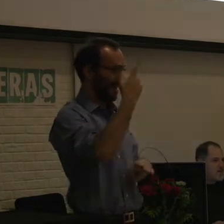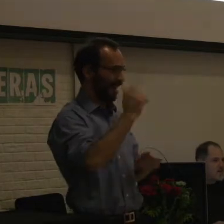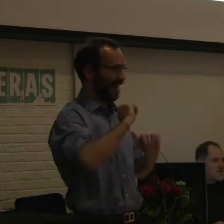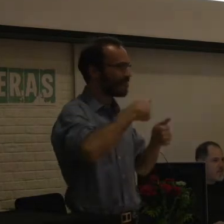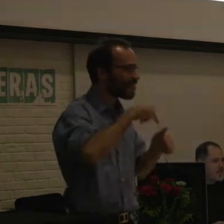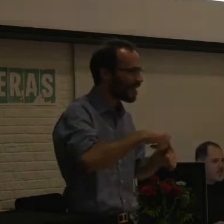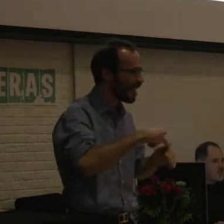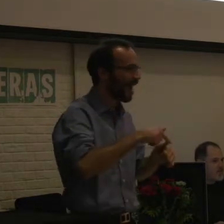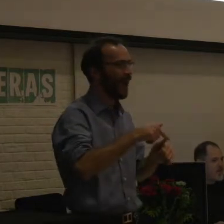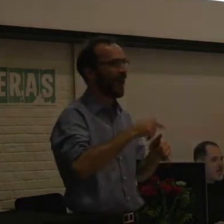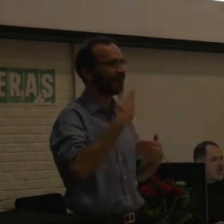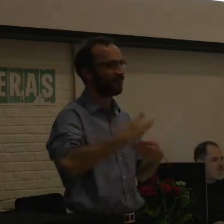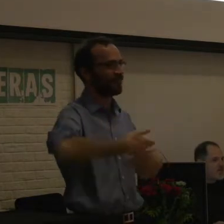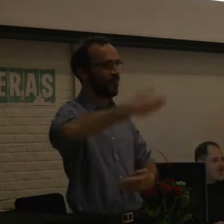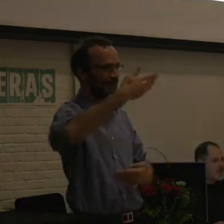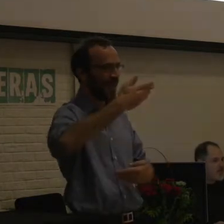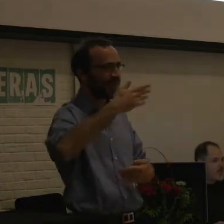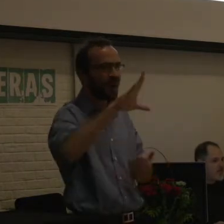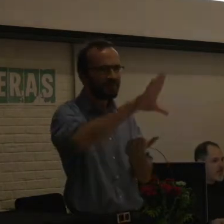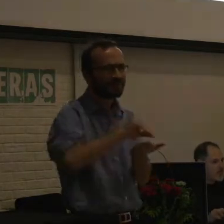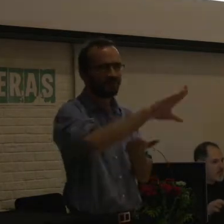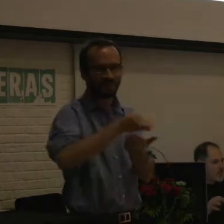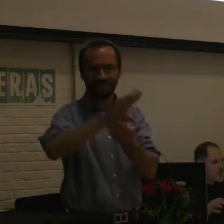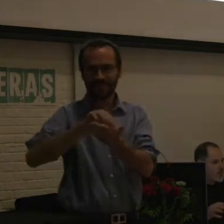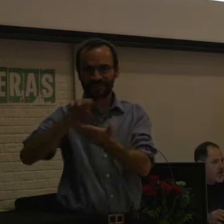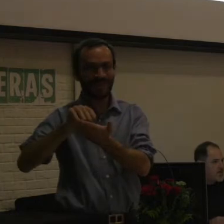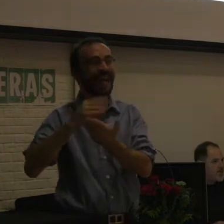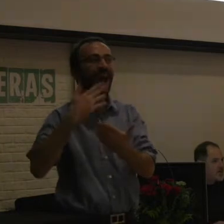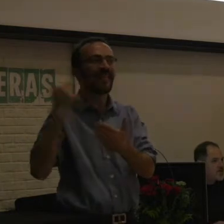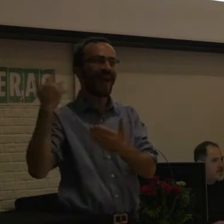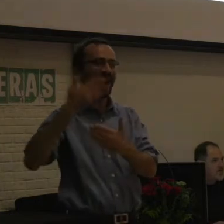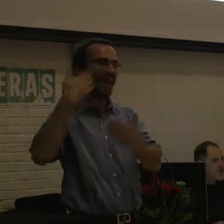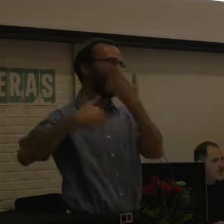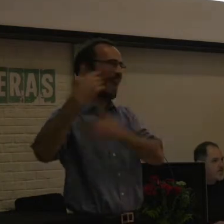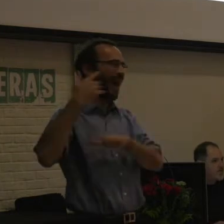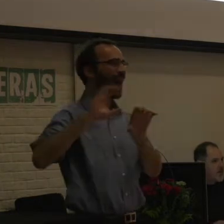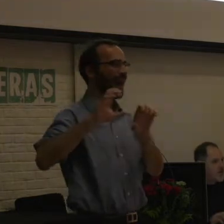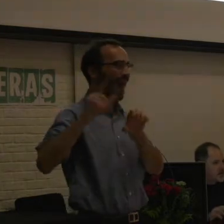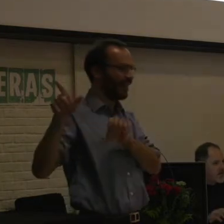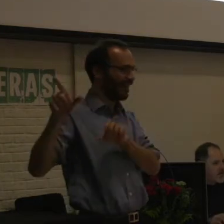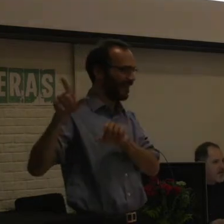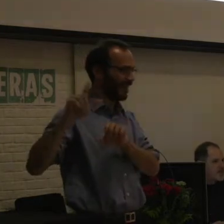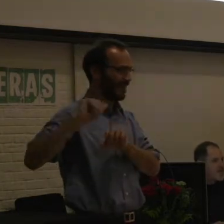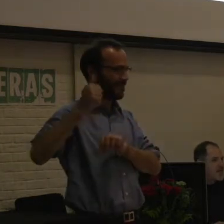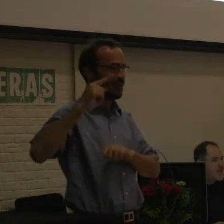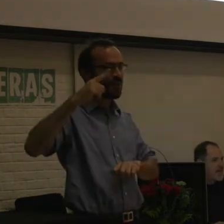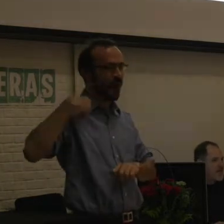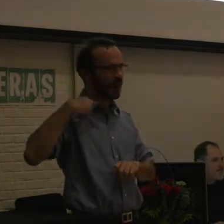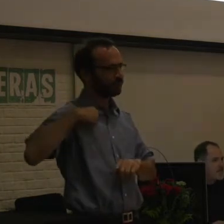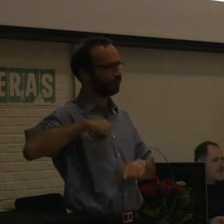una publicación esas intervenciones en radio, que bueno, lógicamente han sido ordenadas y ampliadas, porque